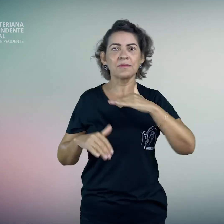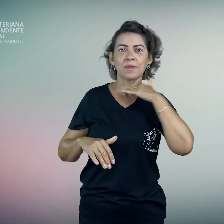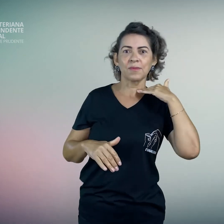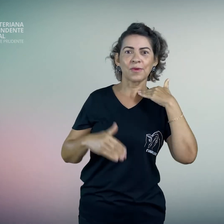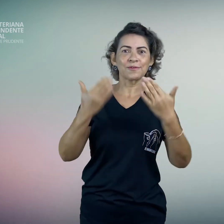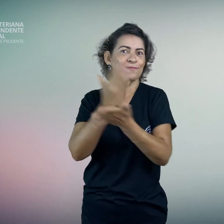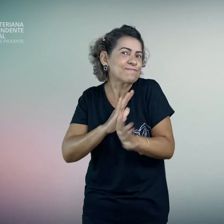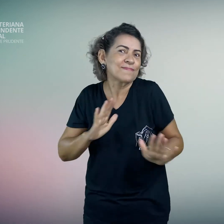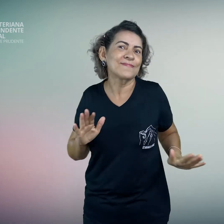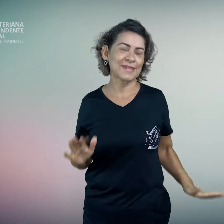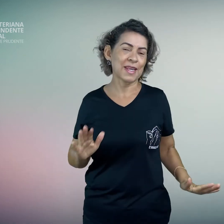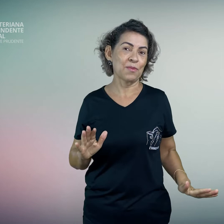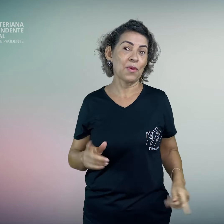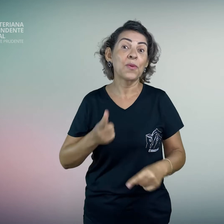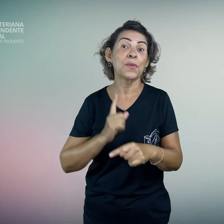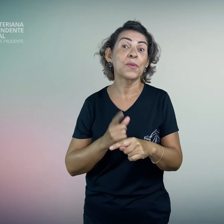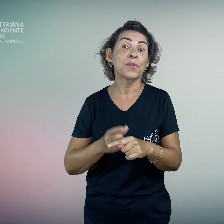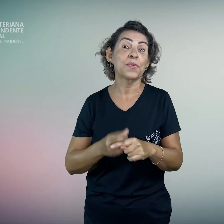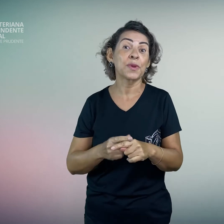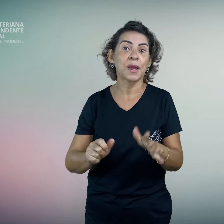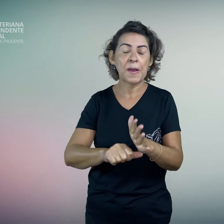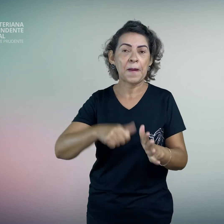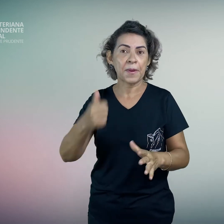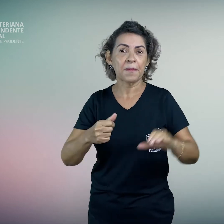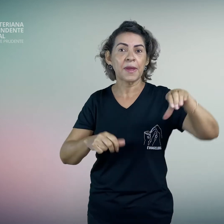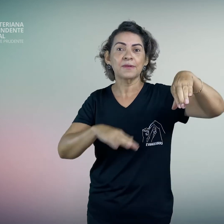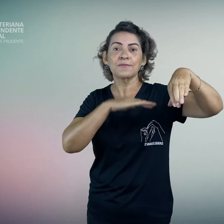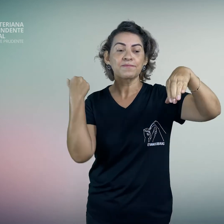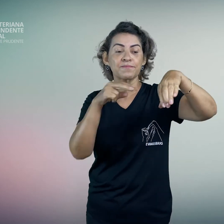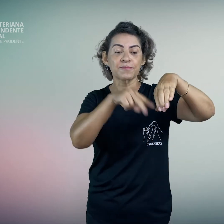morte, pois 3 dias depois ressuscitou.